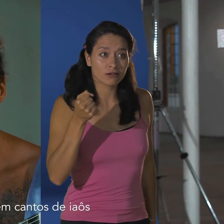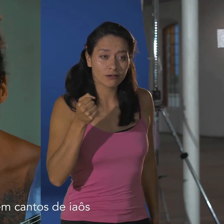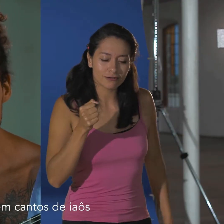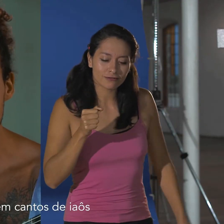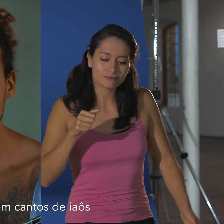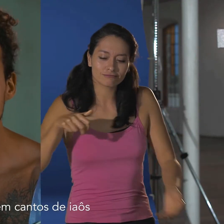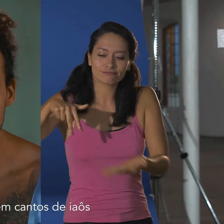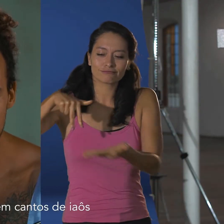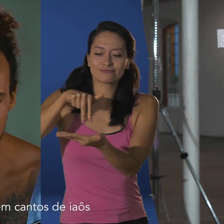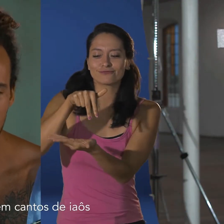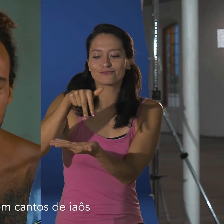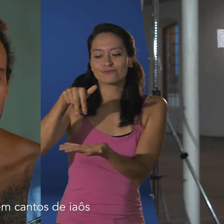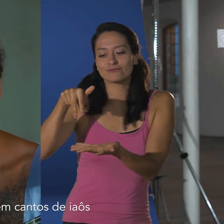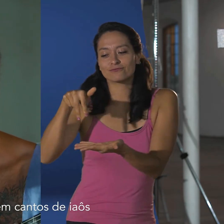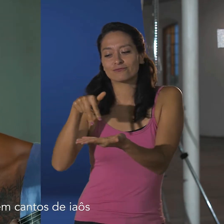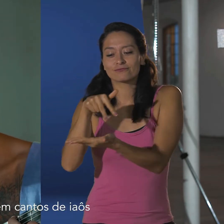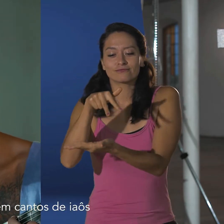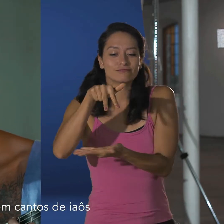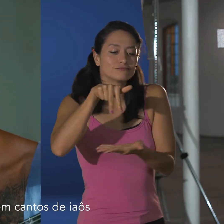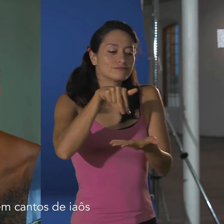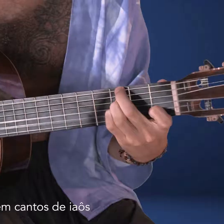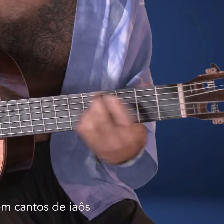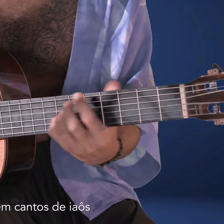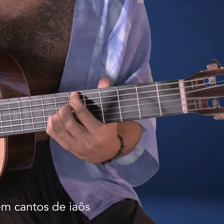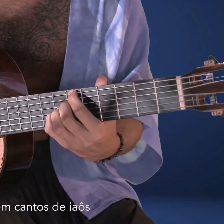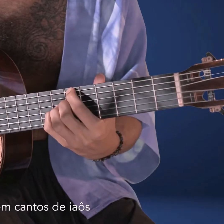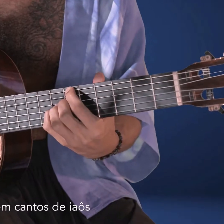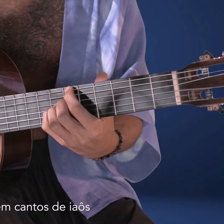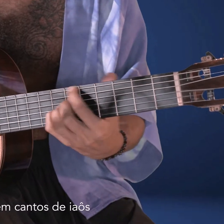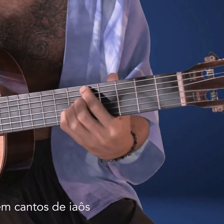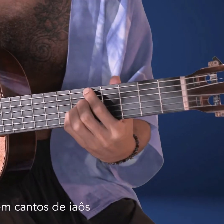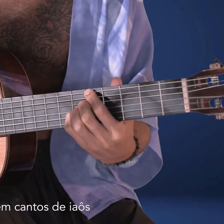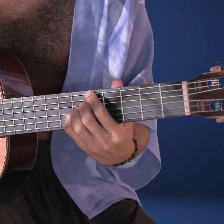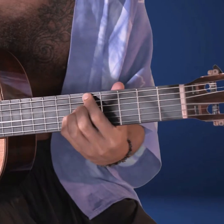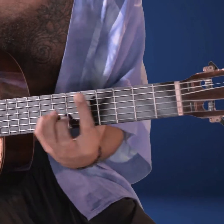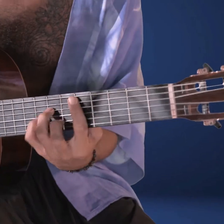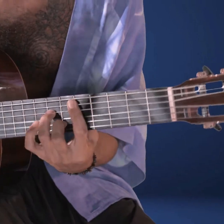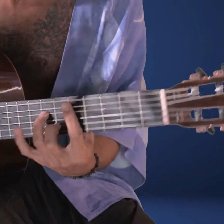baila em cantos de aôs.